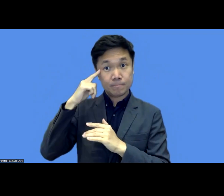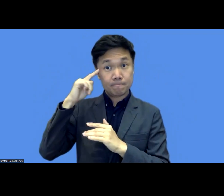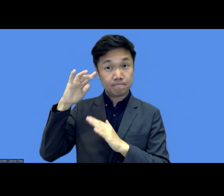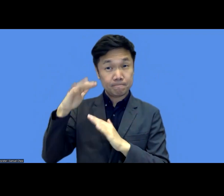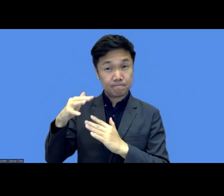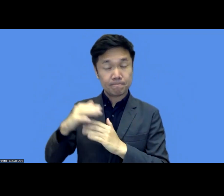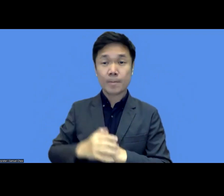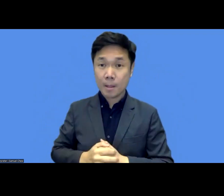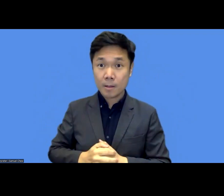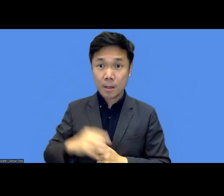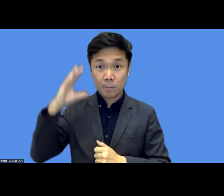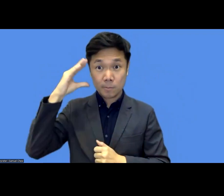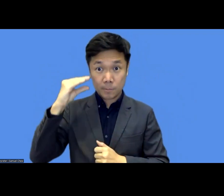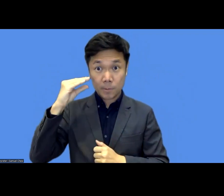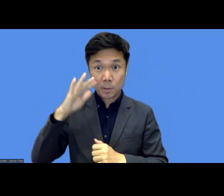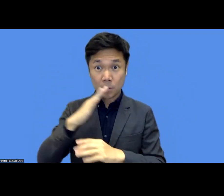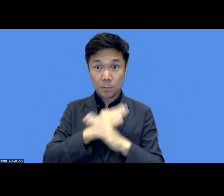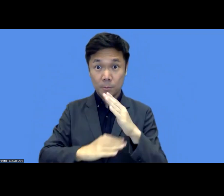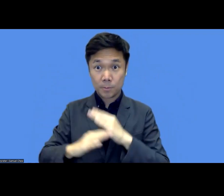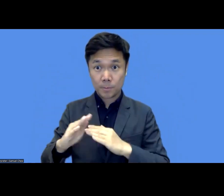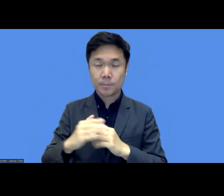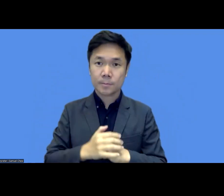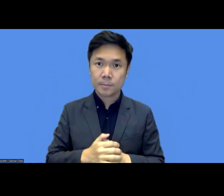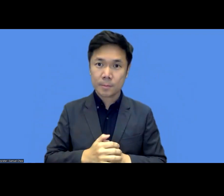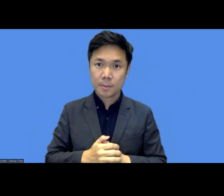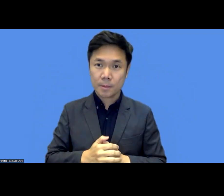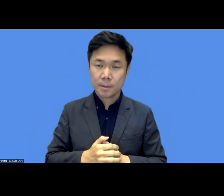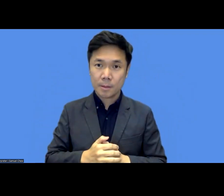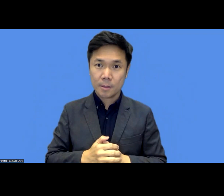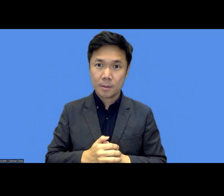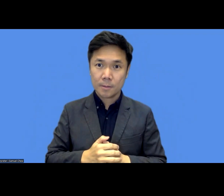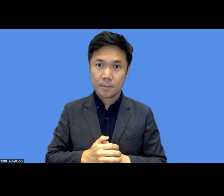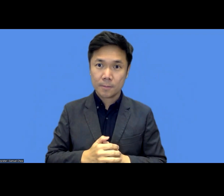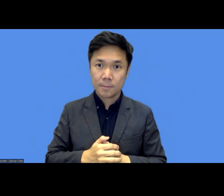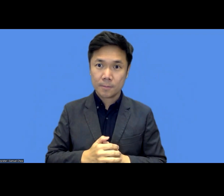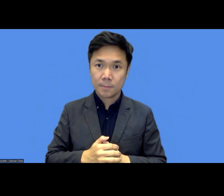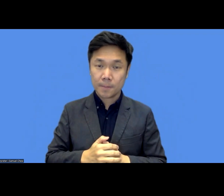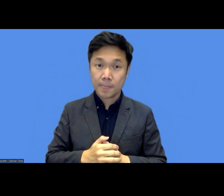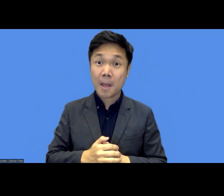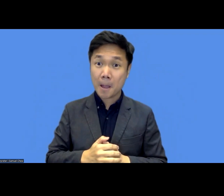المشكلة وعلى التحديات التي يتعرض Me لها encantaría enfocar